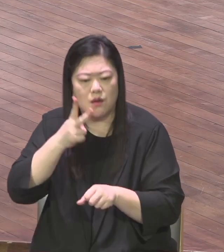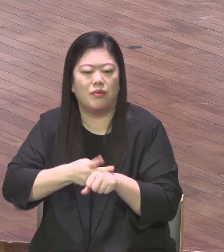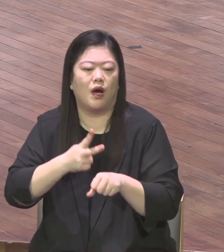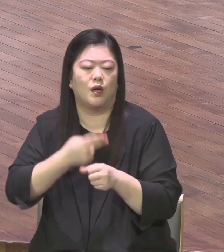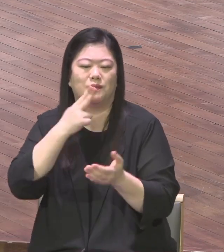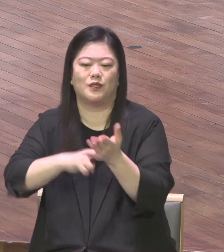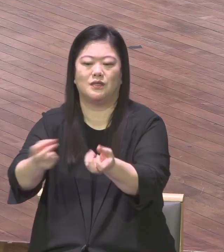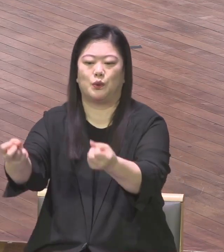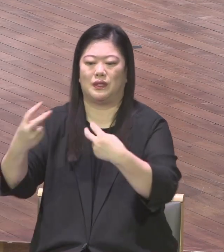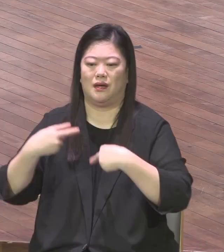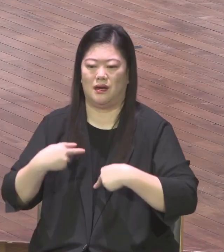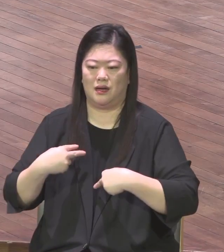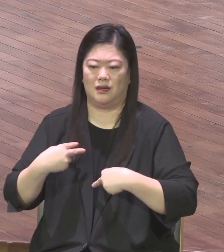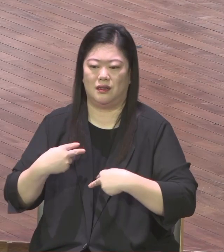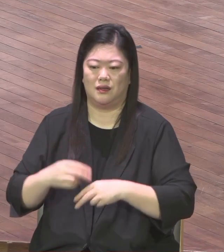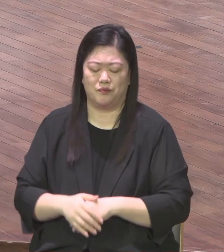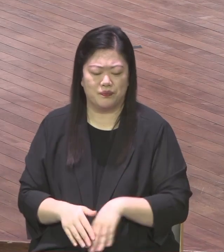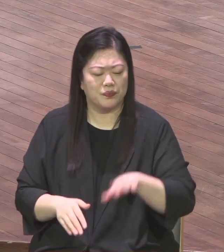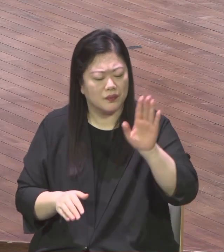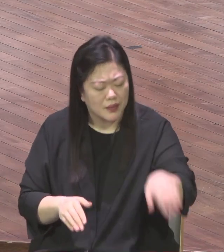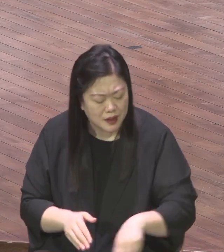있습니다. 믿는 자들은